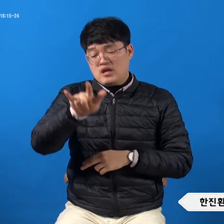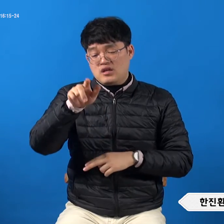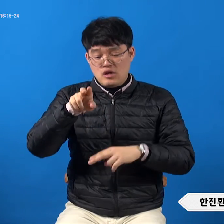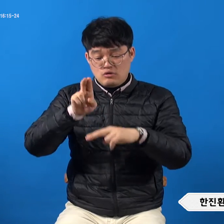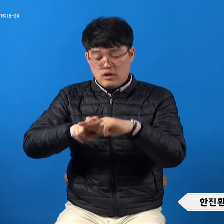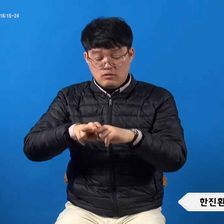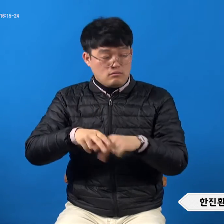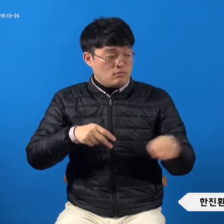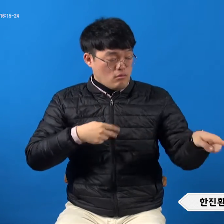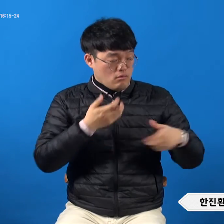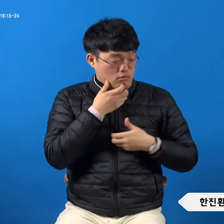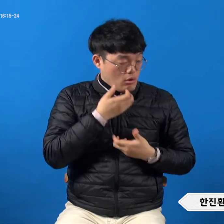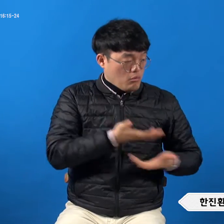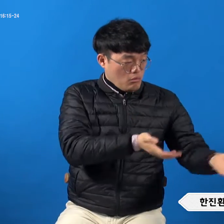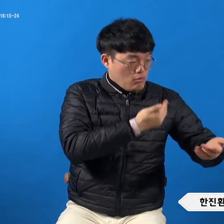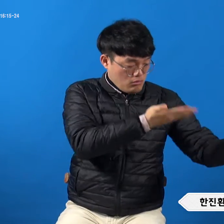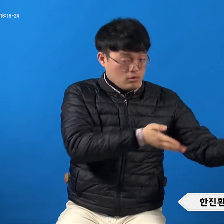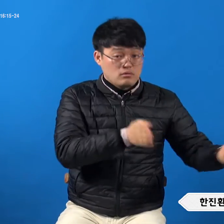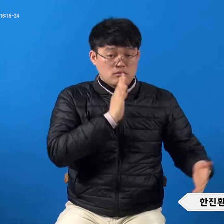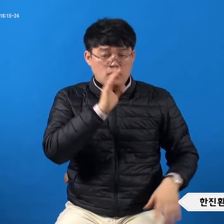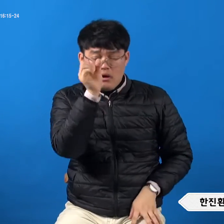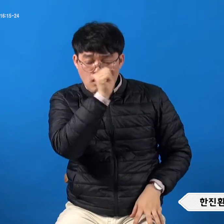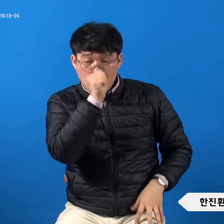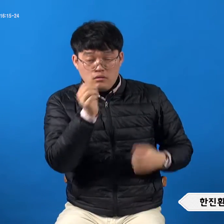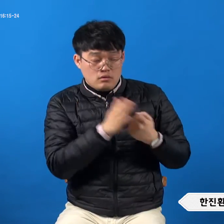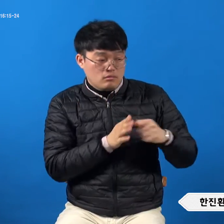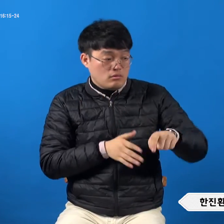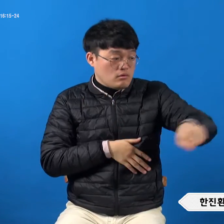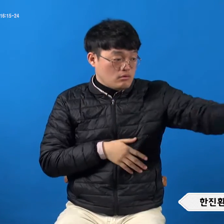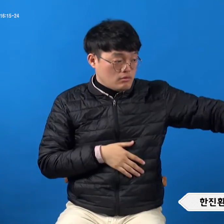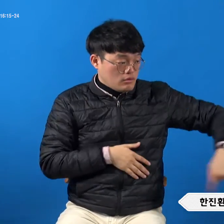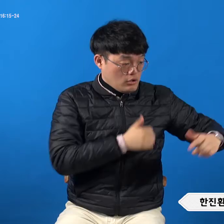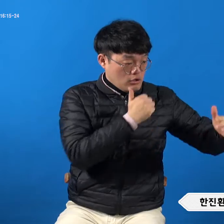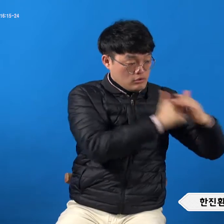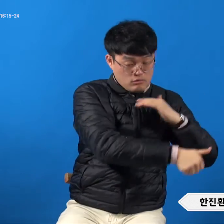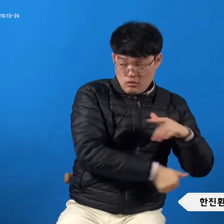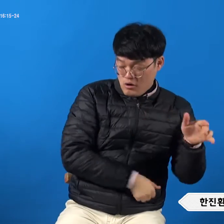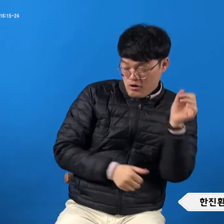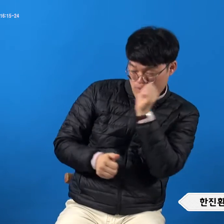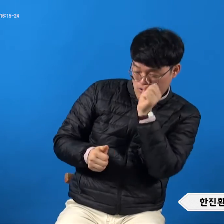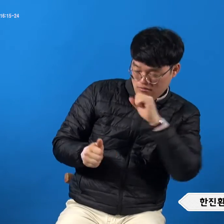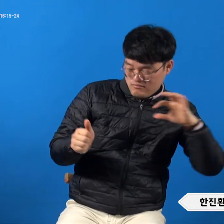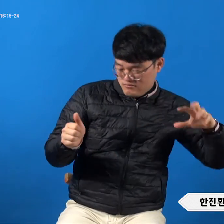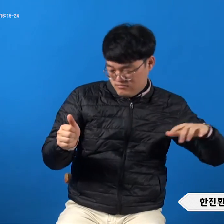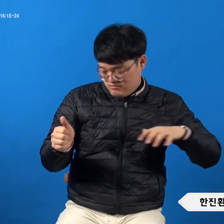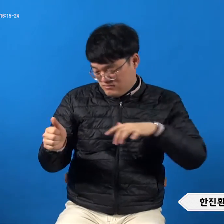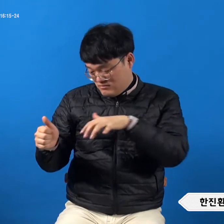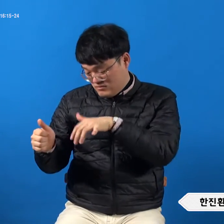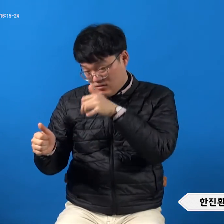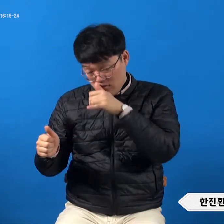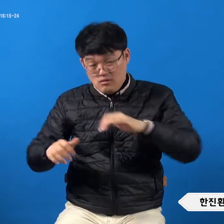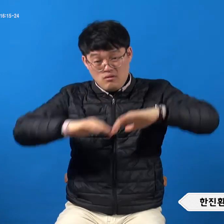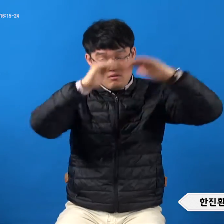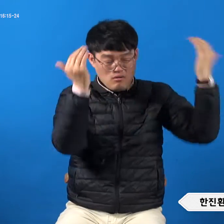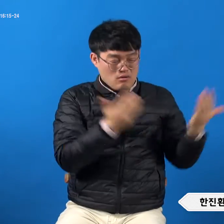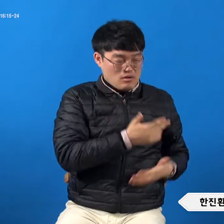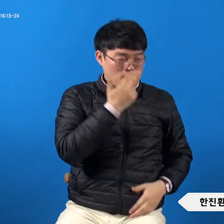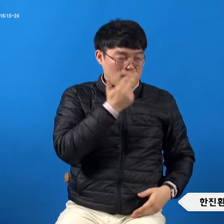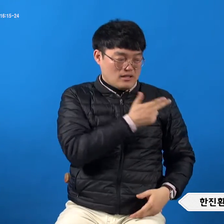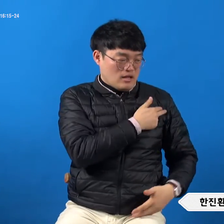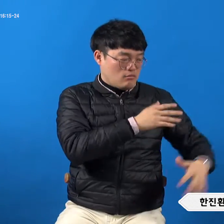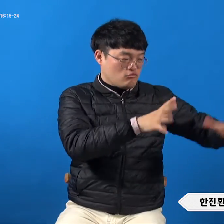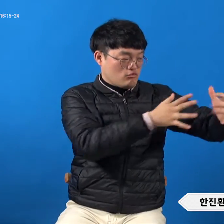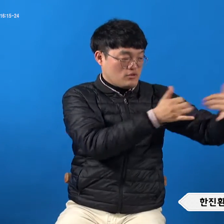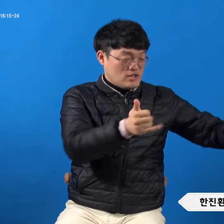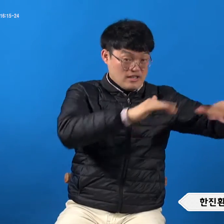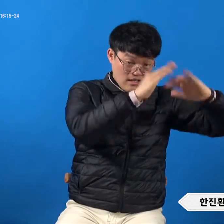진짜로 좋아하는 것 안 같습니까? 그러니까 선수들도 좋아하는 거죠. 아니, 온 국민들이 그를 좋아합니다.